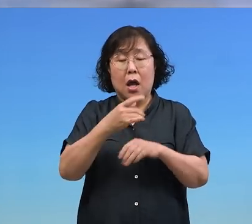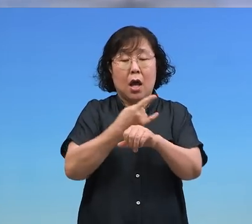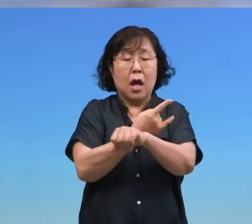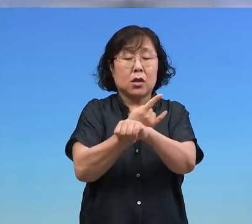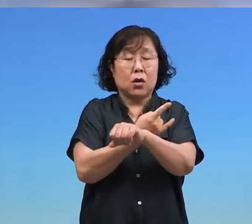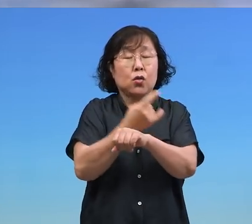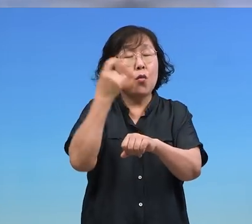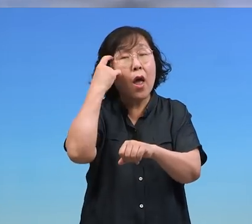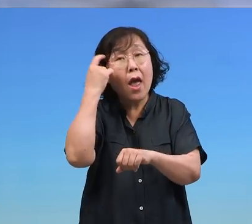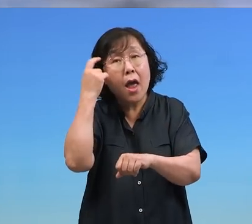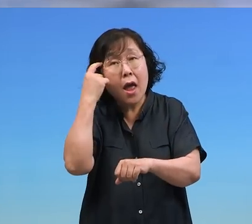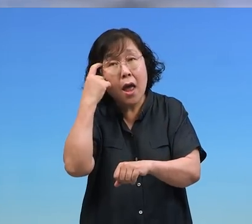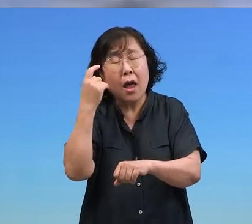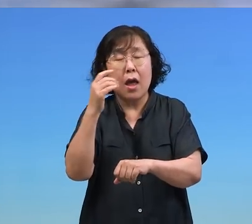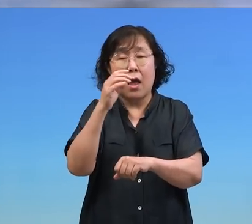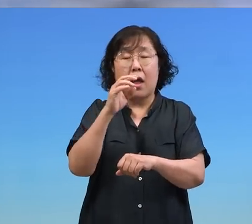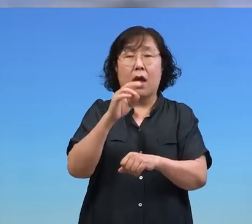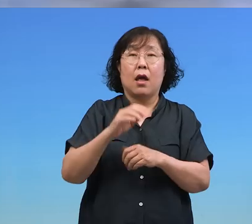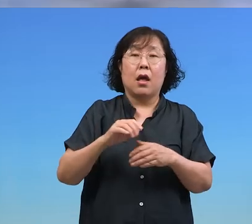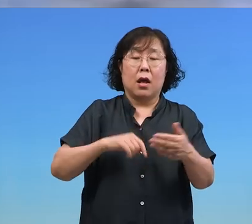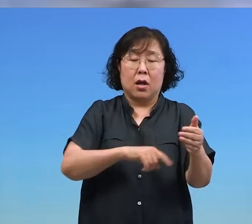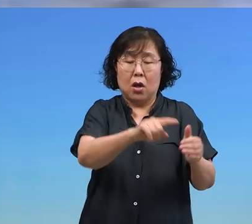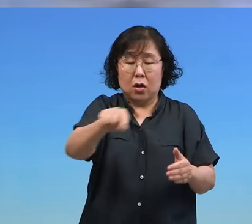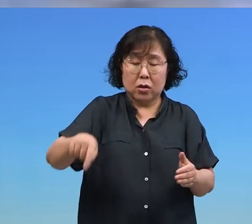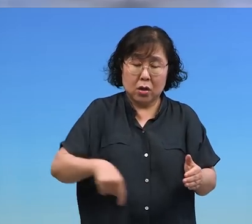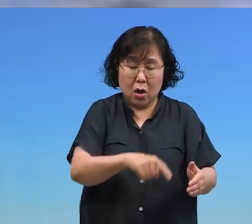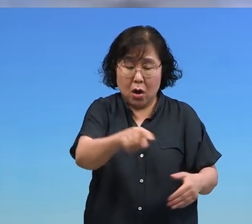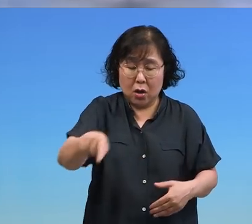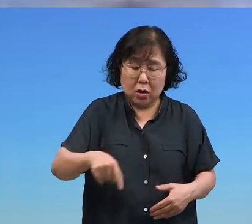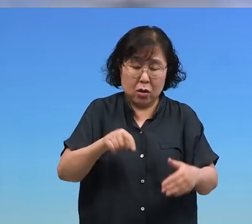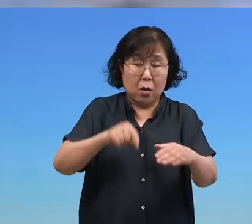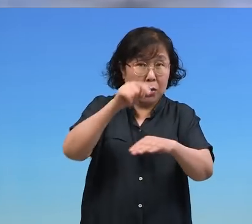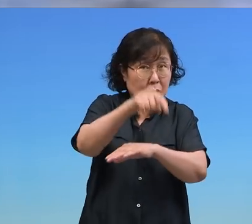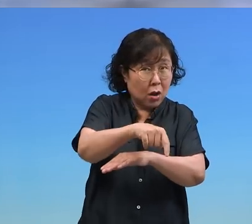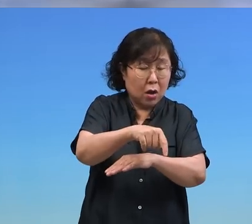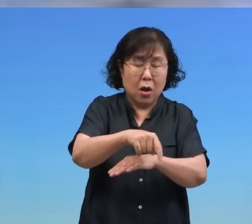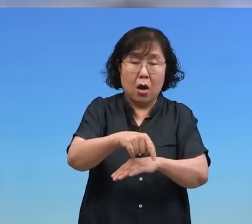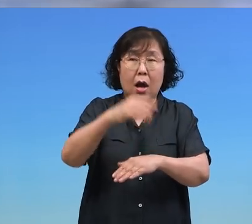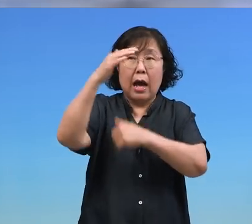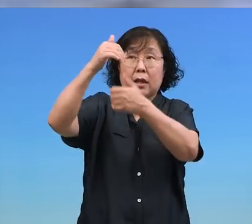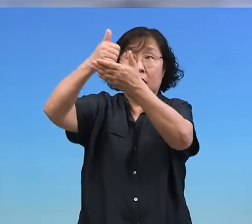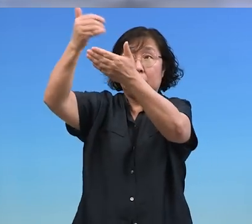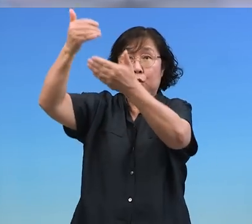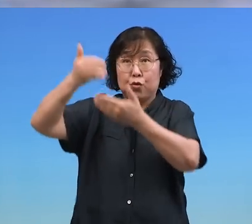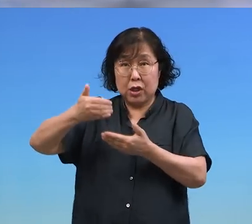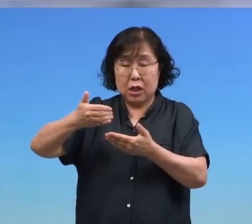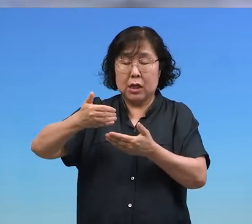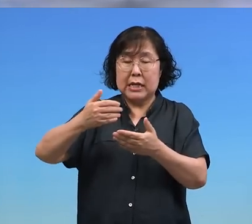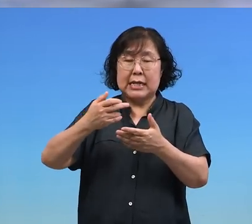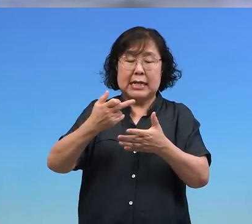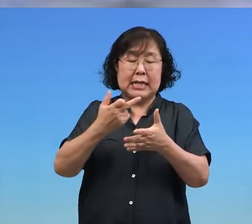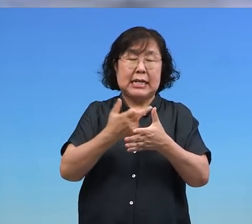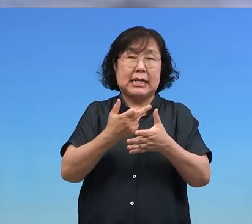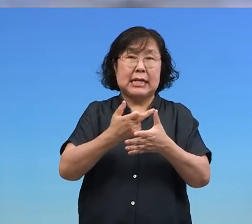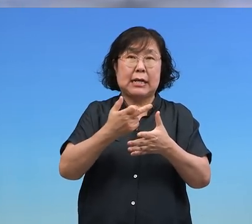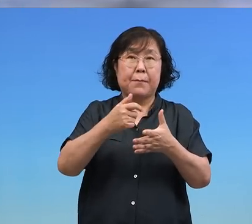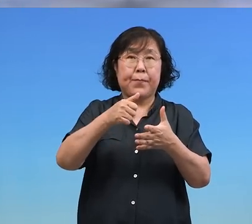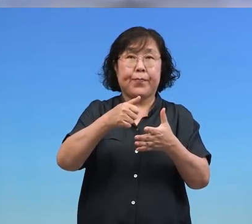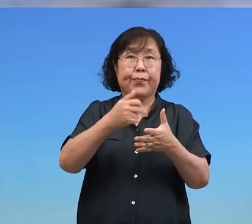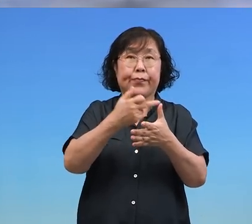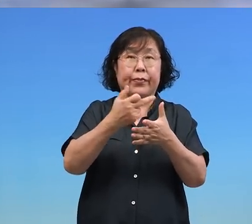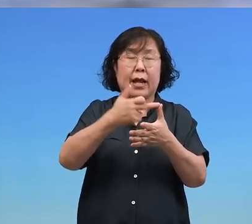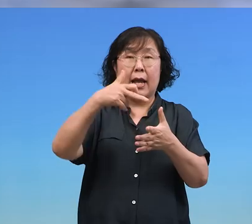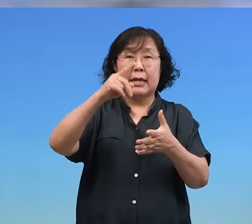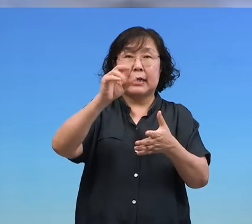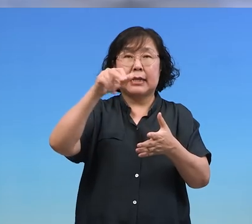여러분 하나님이 주신 장자의 명분은요 자기 마음대로 팔아버릴 수 있는 게 아니에요 그런데